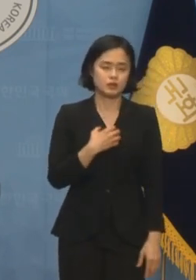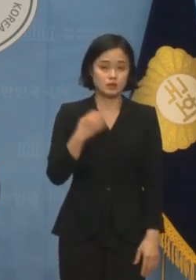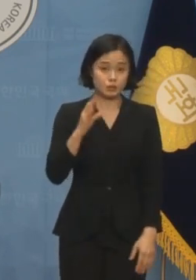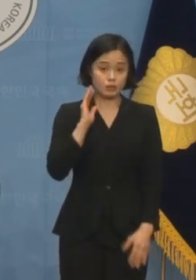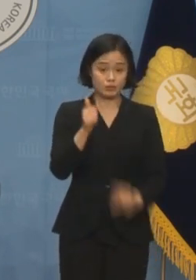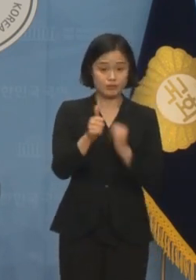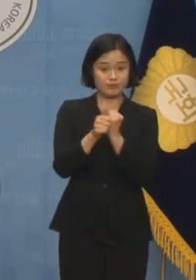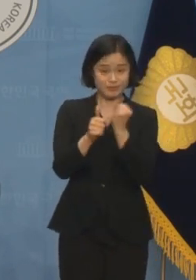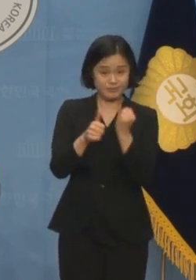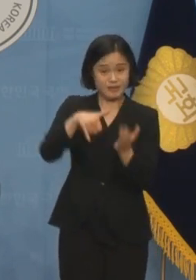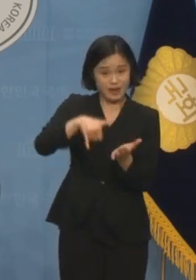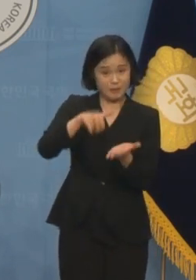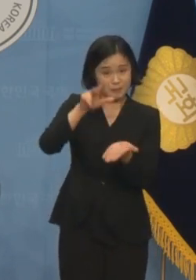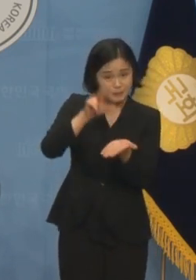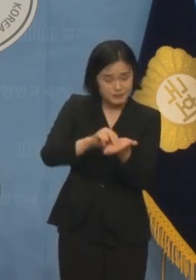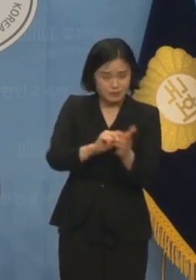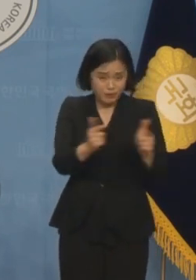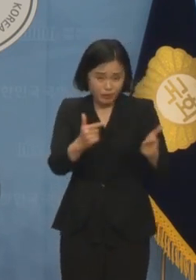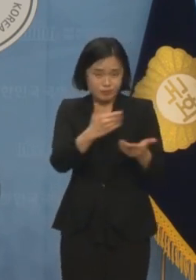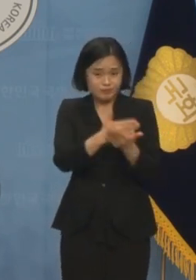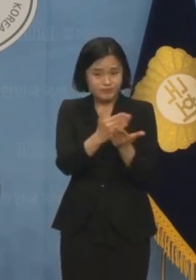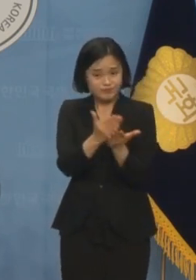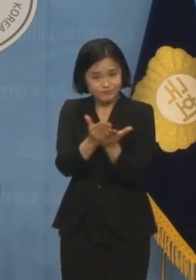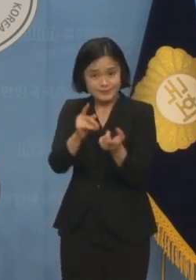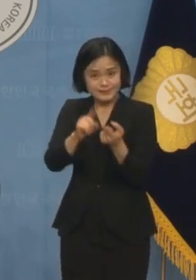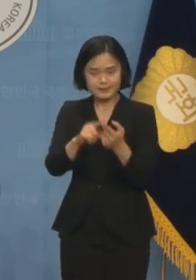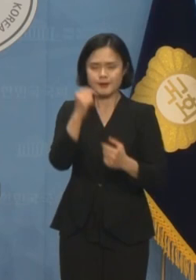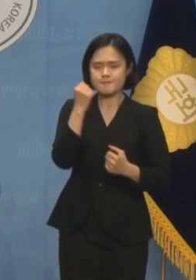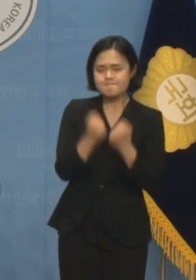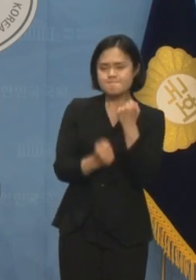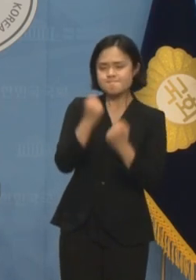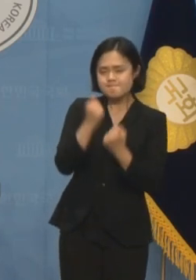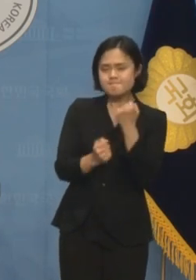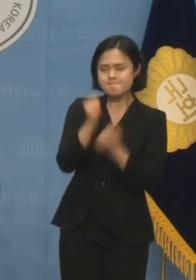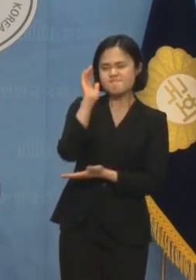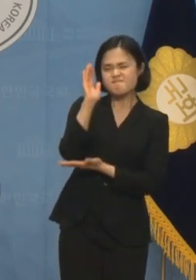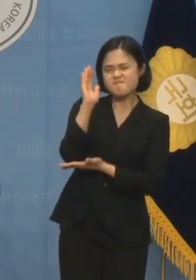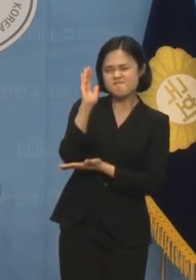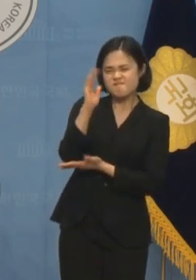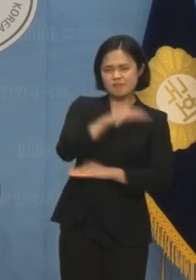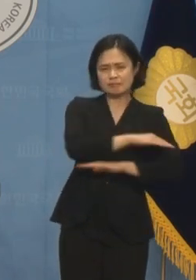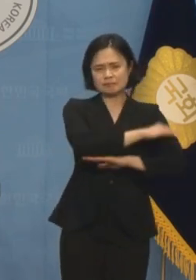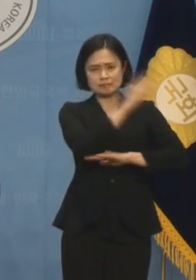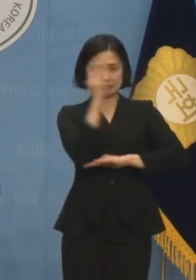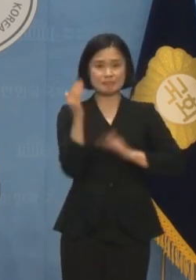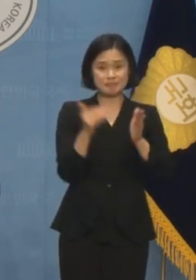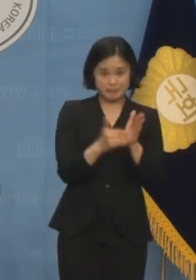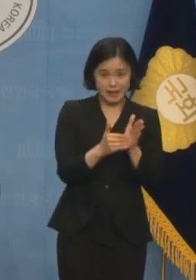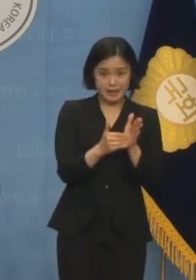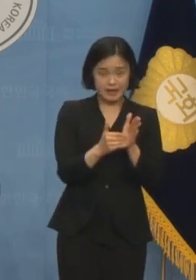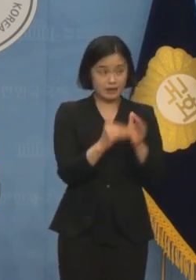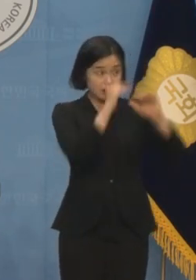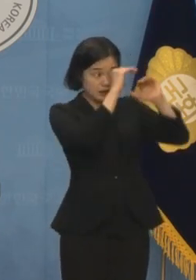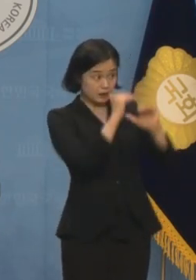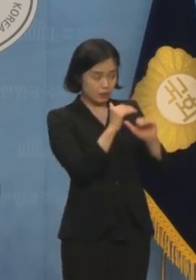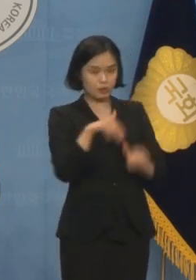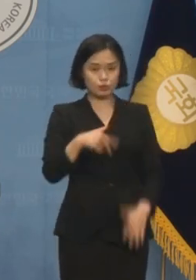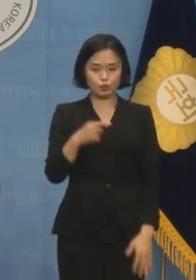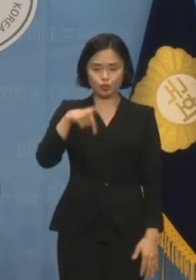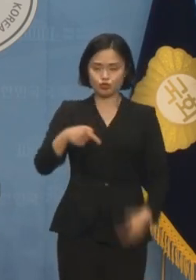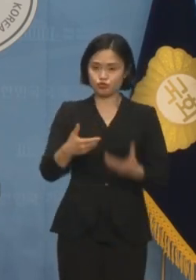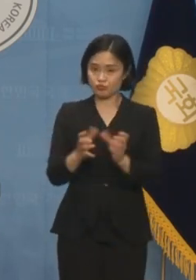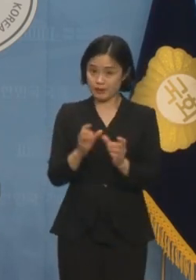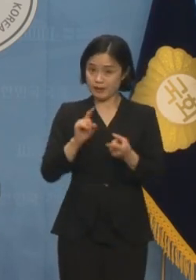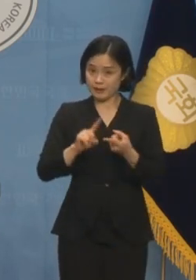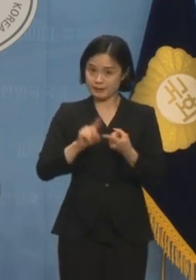등 여러 현안에 대해 장황하게 설명했습니다. 조국 혁신당은 하나씩 짧게